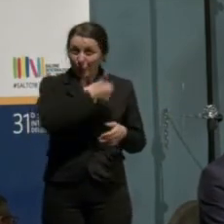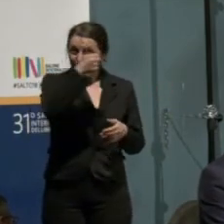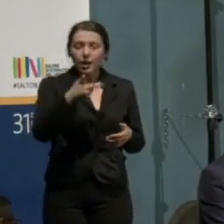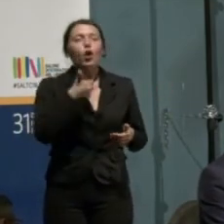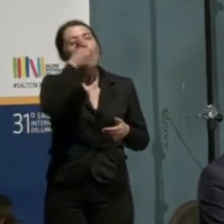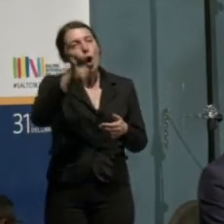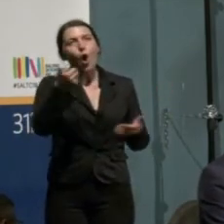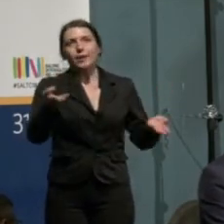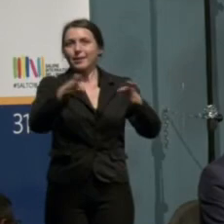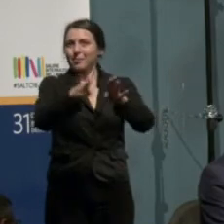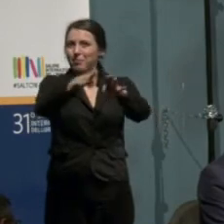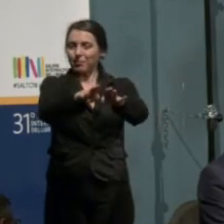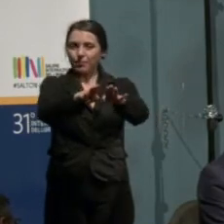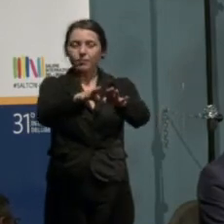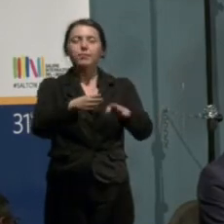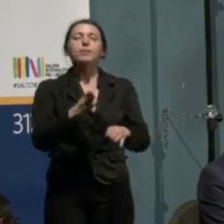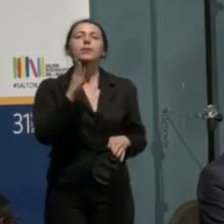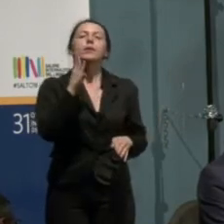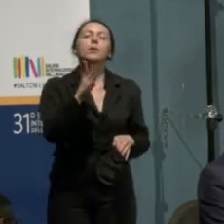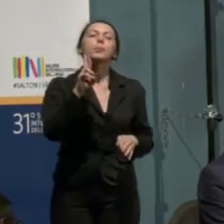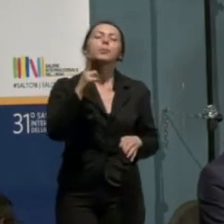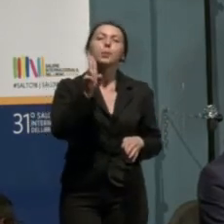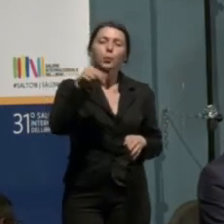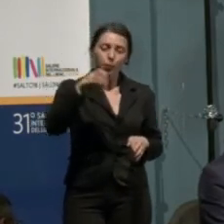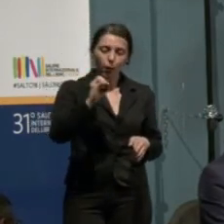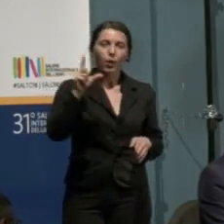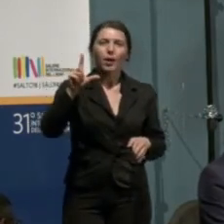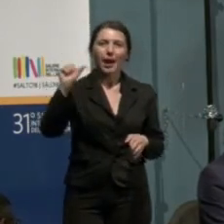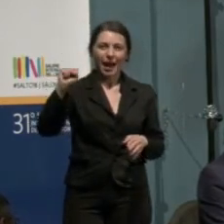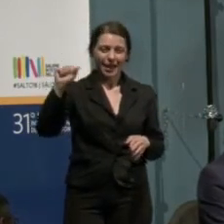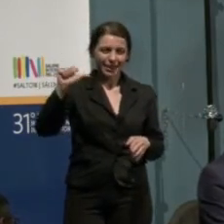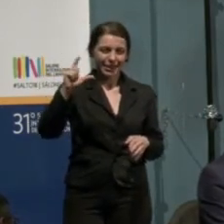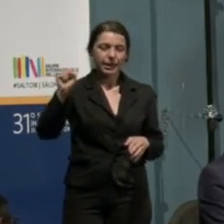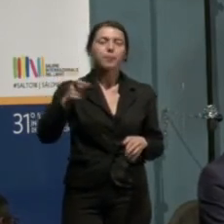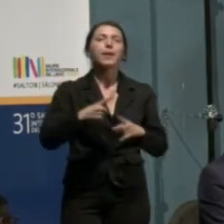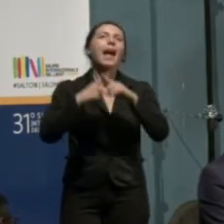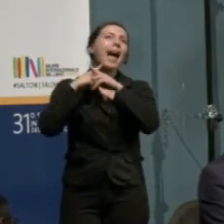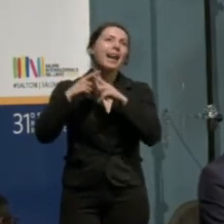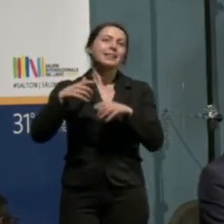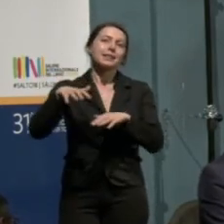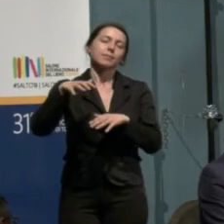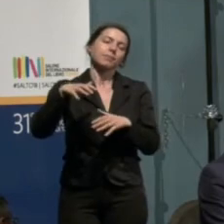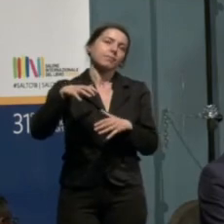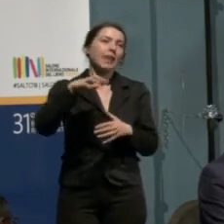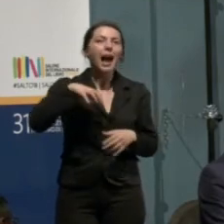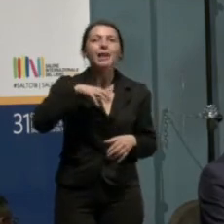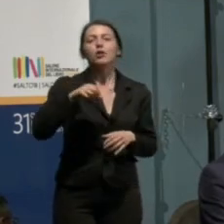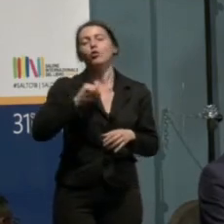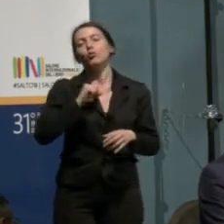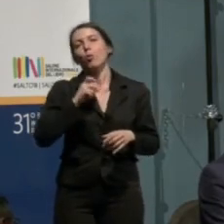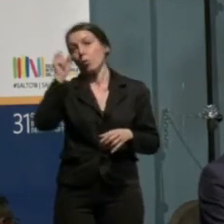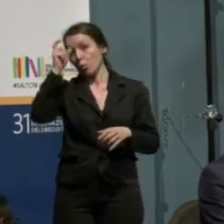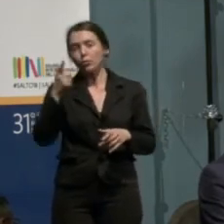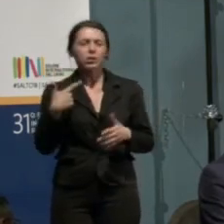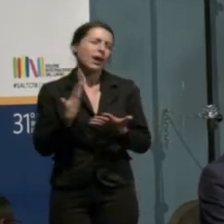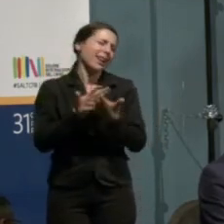e bruno la scala le sas l'ex assessore alla cultura grande amico nostro che ci